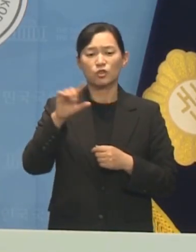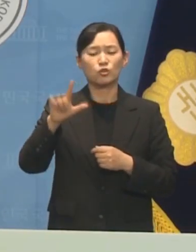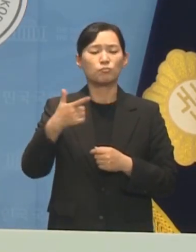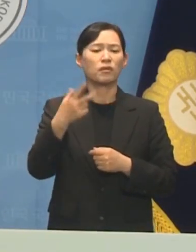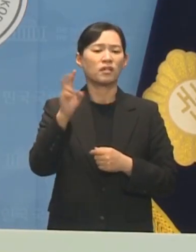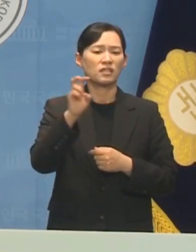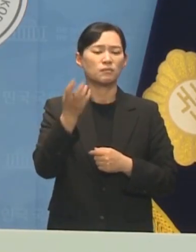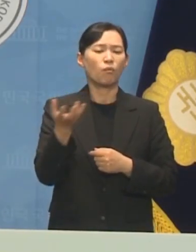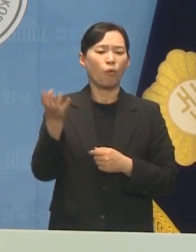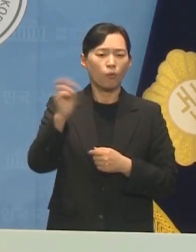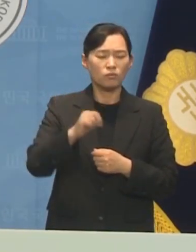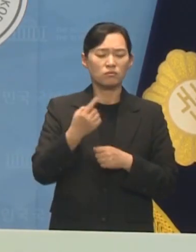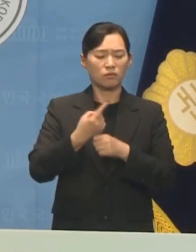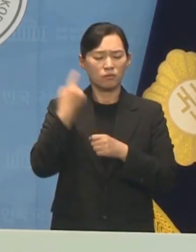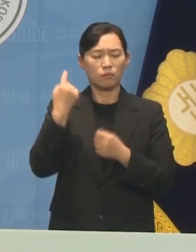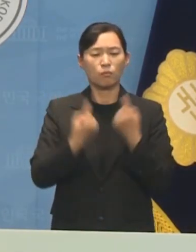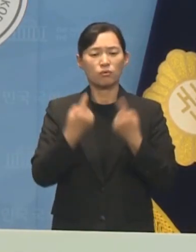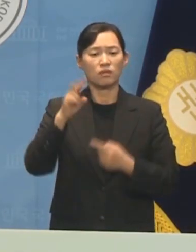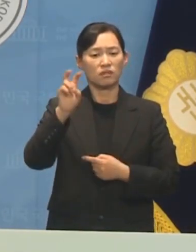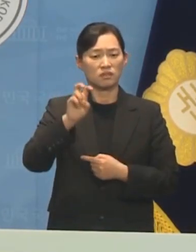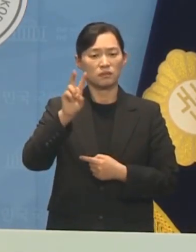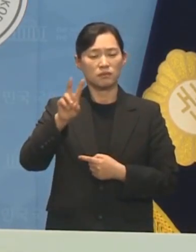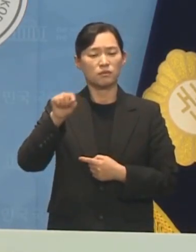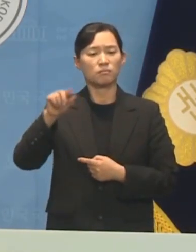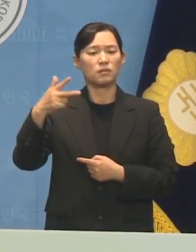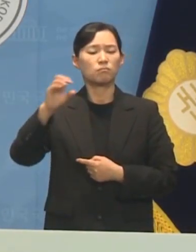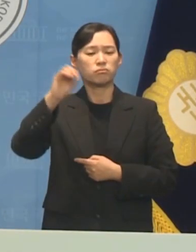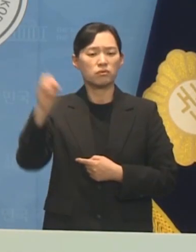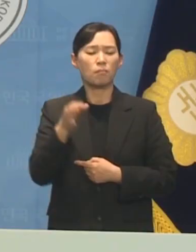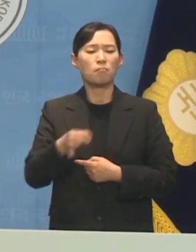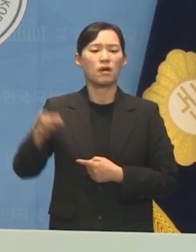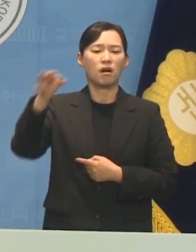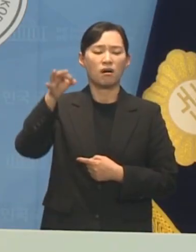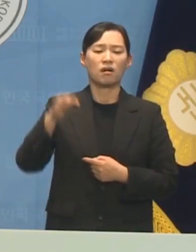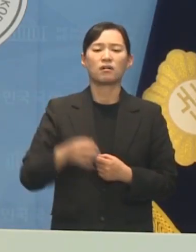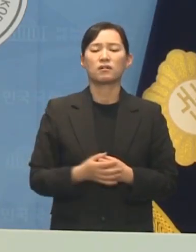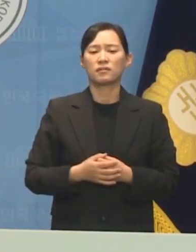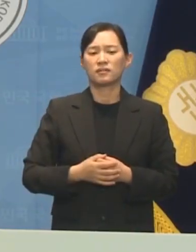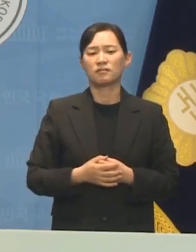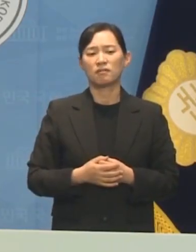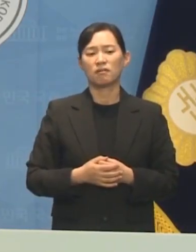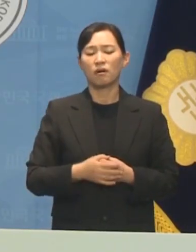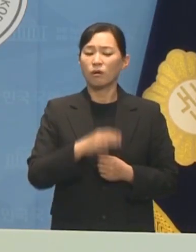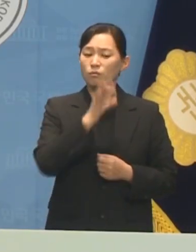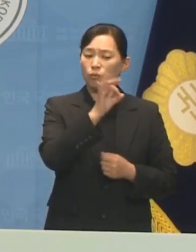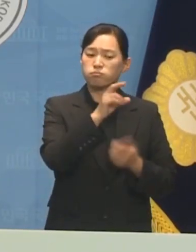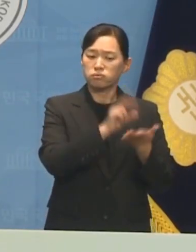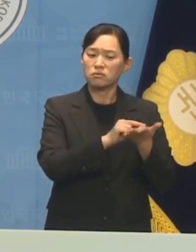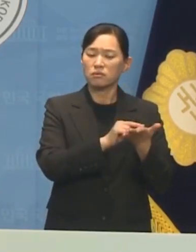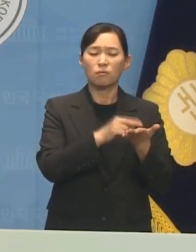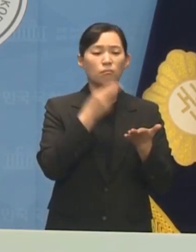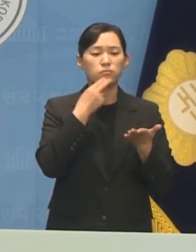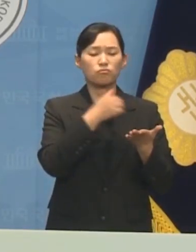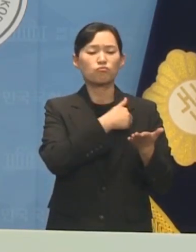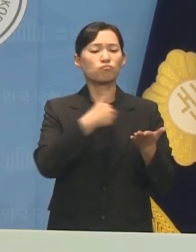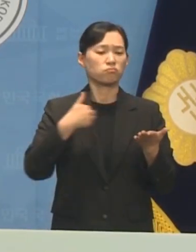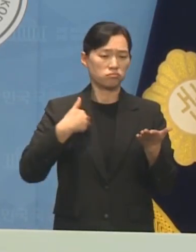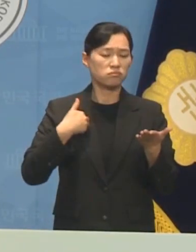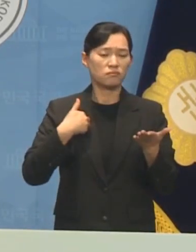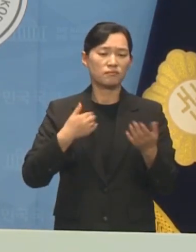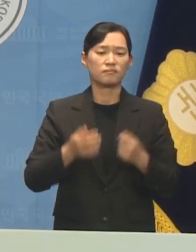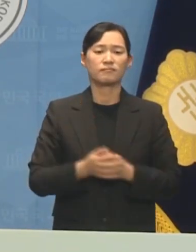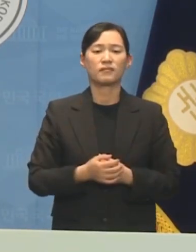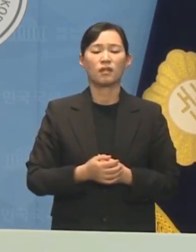620억 원으로 전년 대비 22.7% 증가하는 등 재무상으로도 충분히 건전한